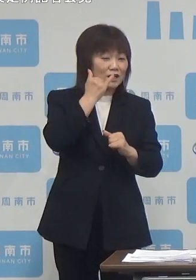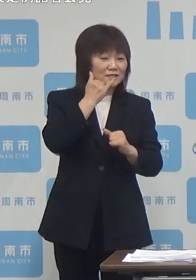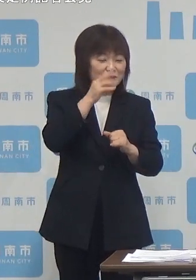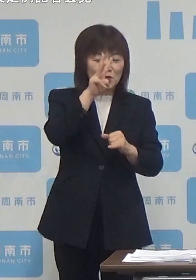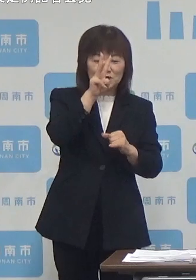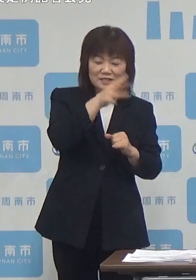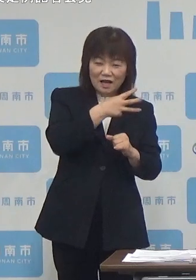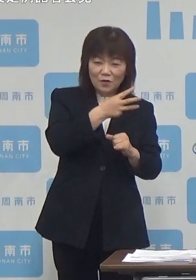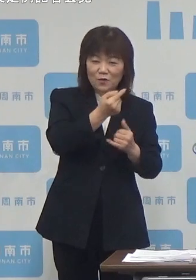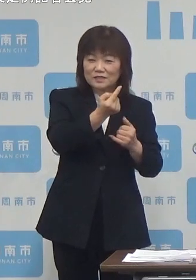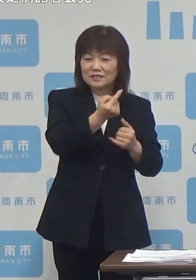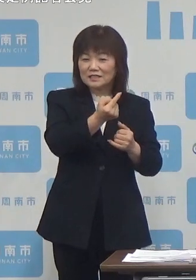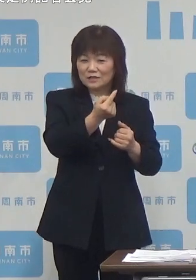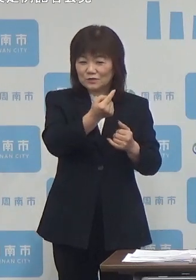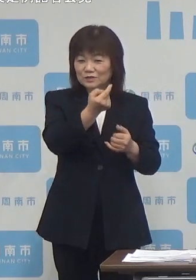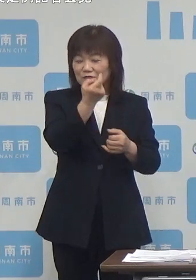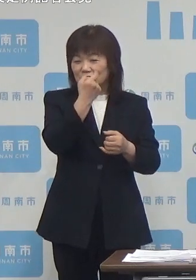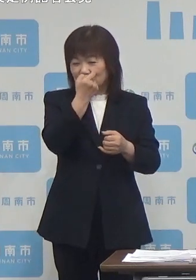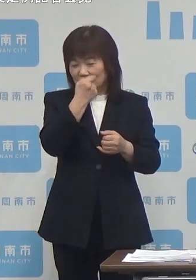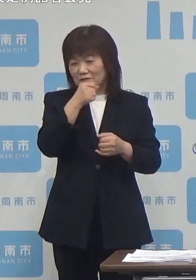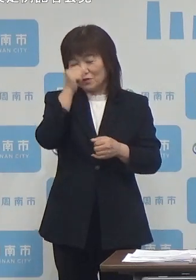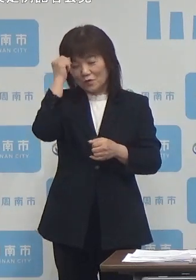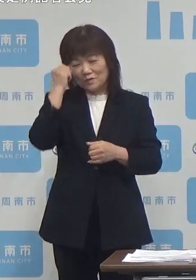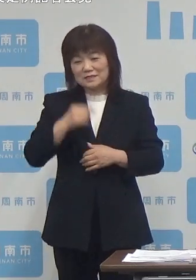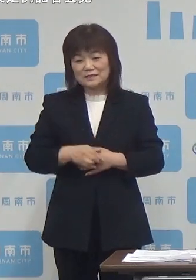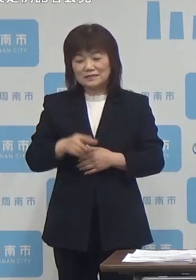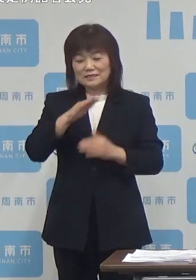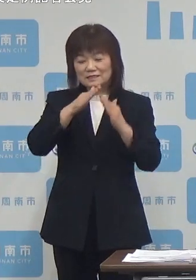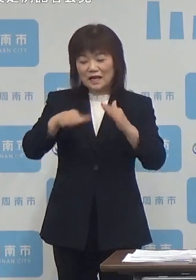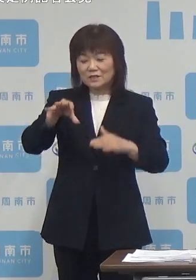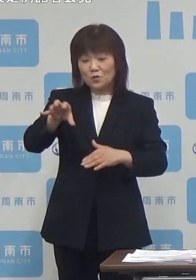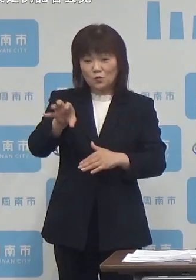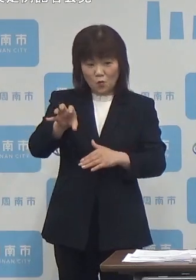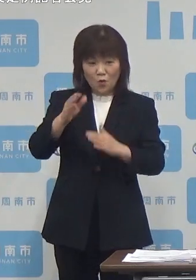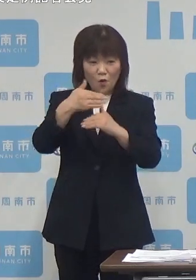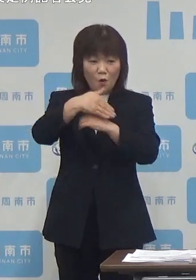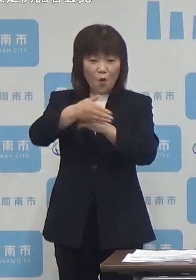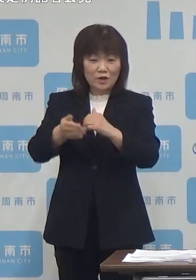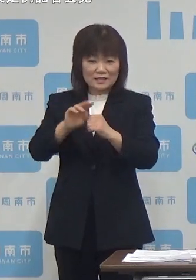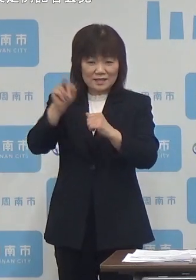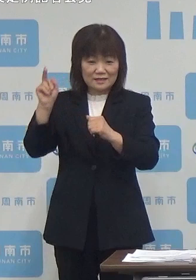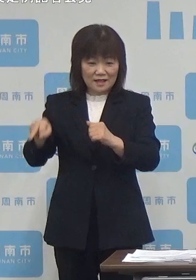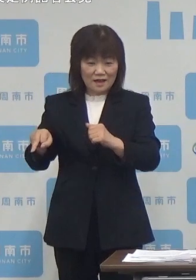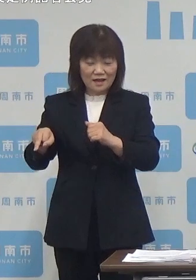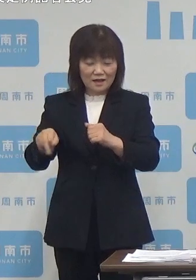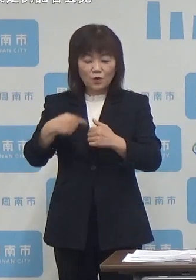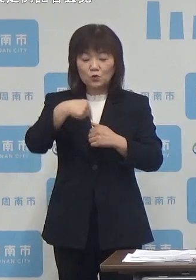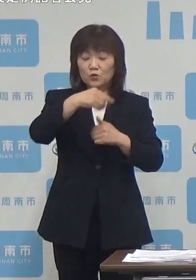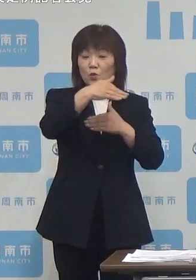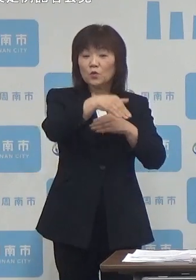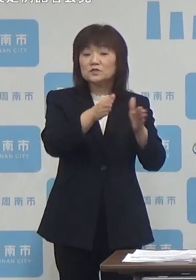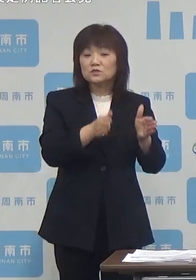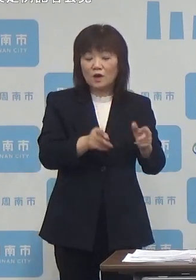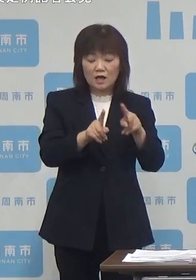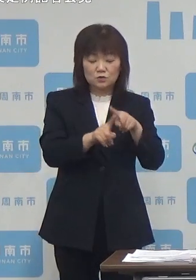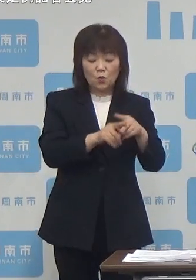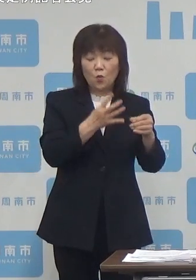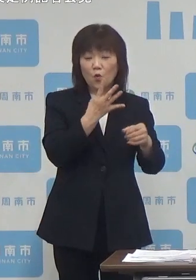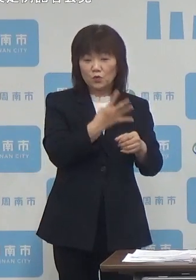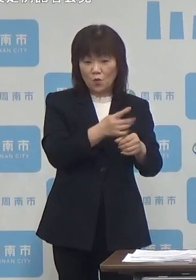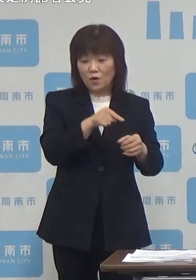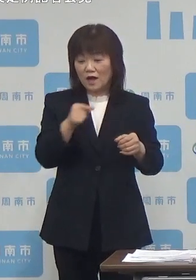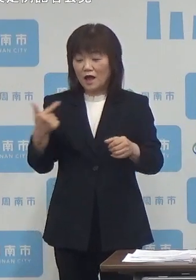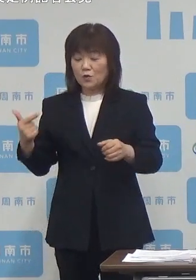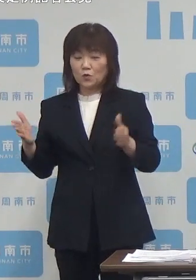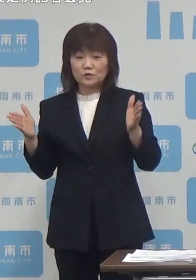参考になる内容となっております。会場は保健センターです。また陸上教室では小学4年生